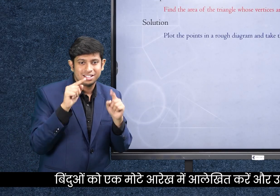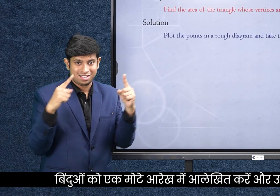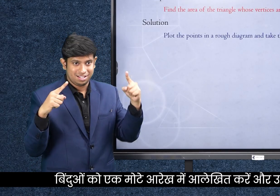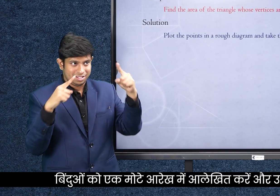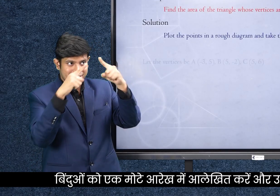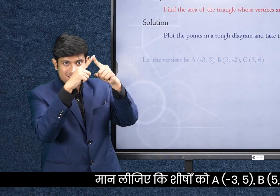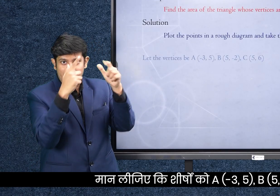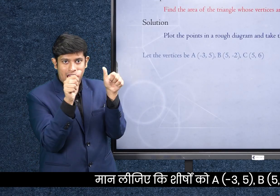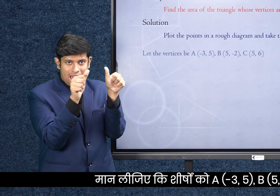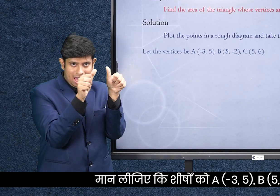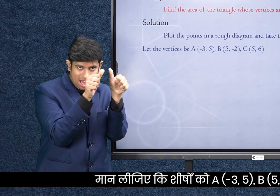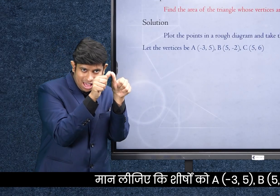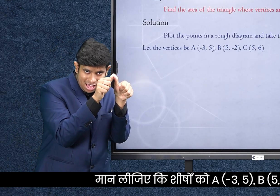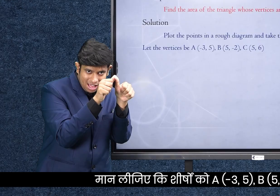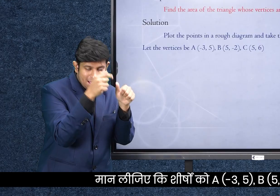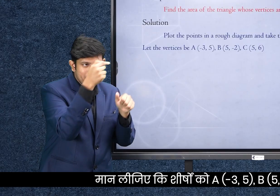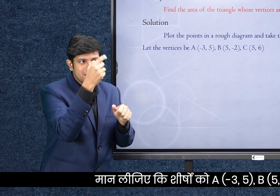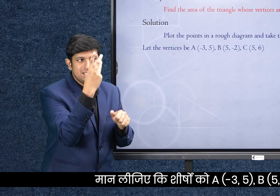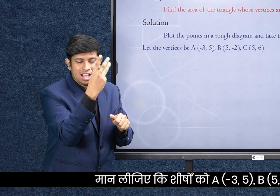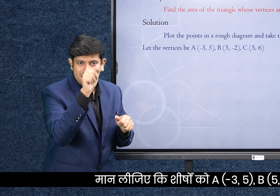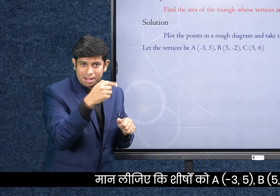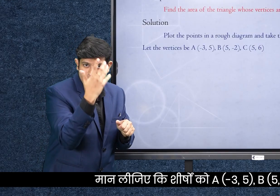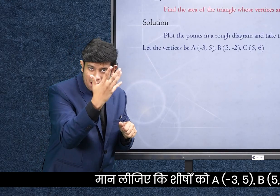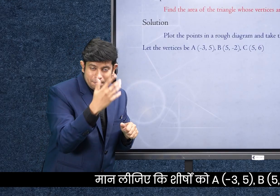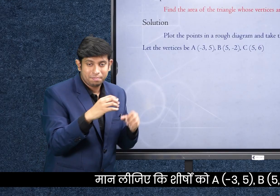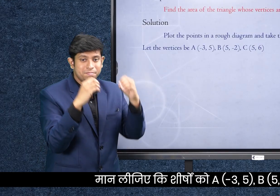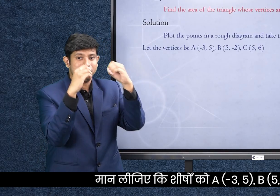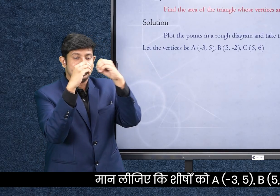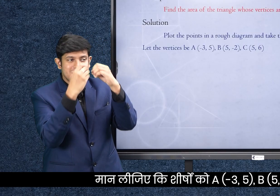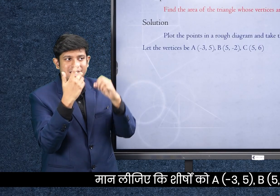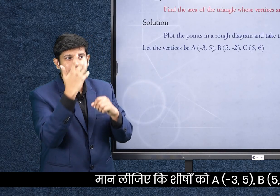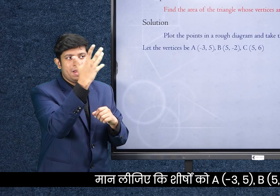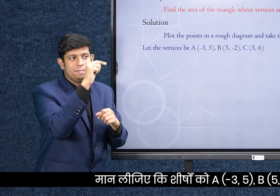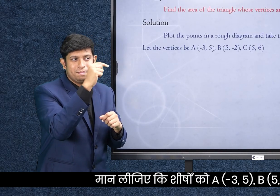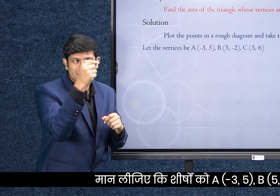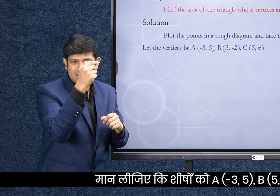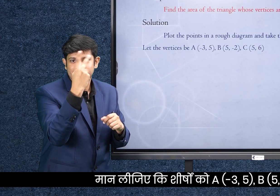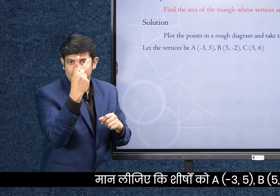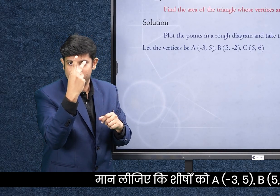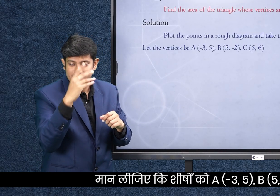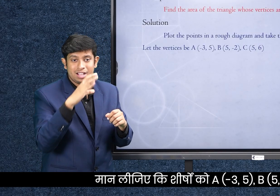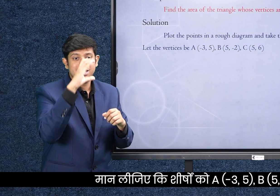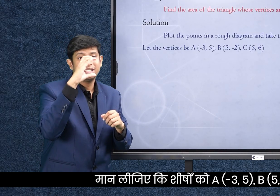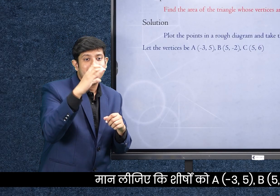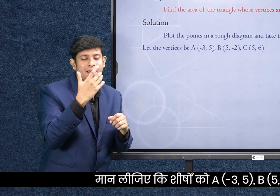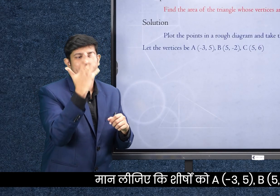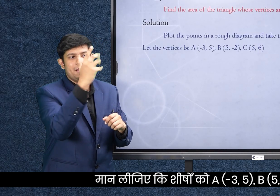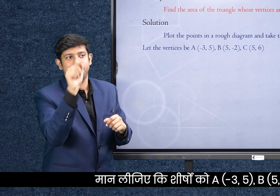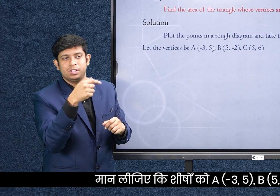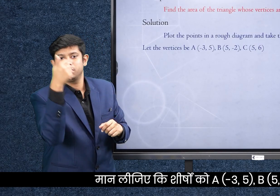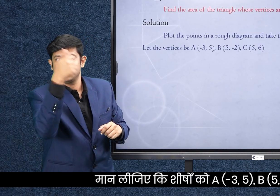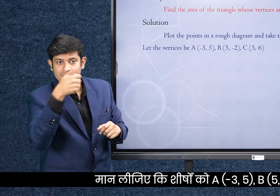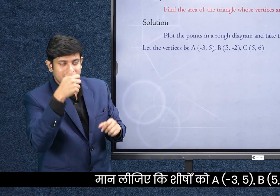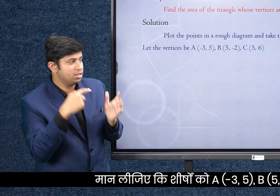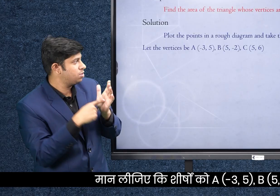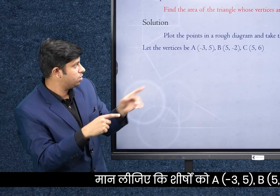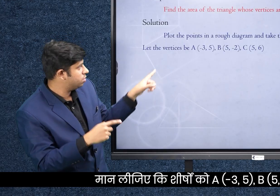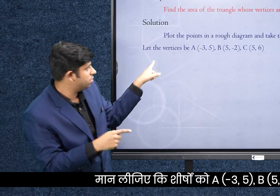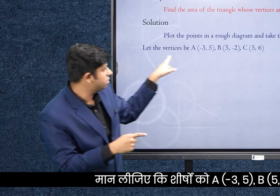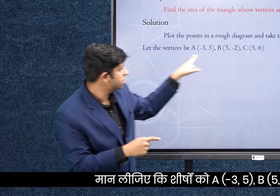ले। मान लीजिए कि शीर्षों को a of -3, 5, b of 5, -2, c of 5,